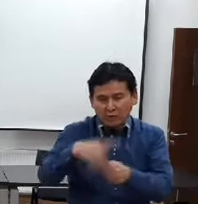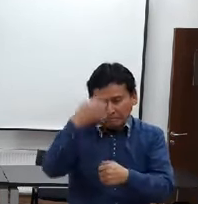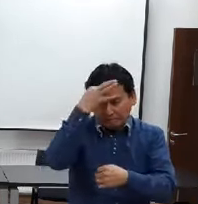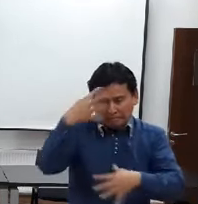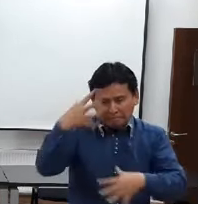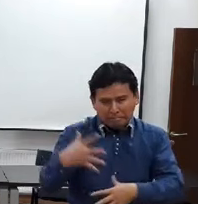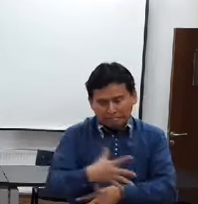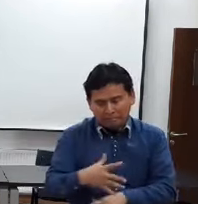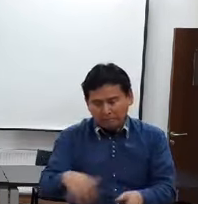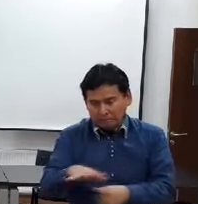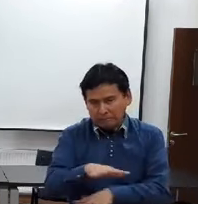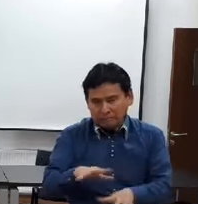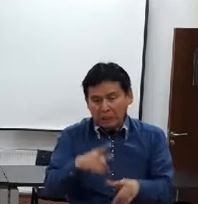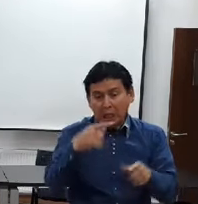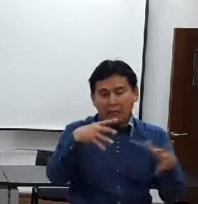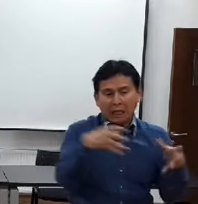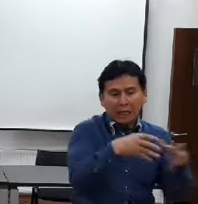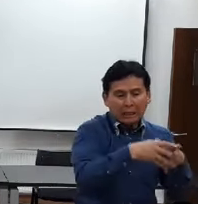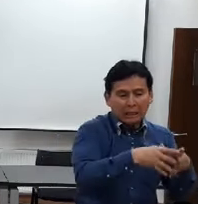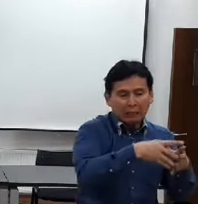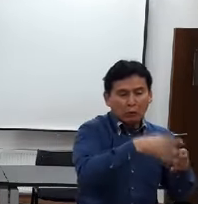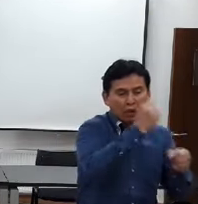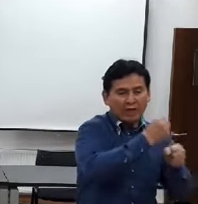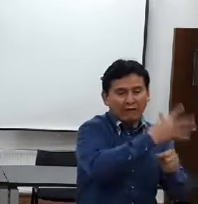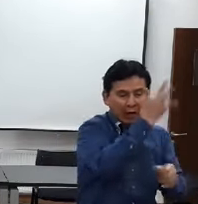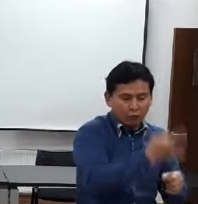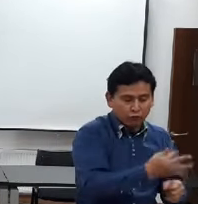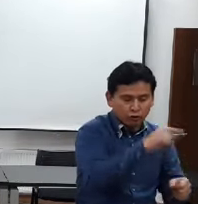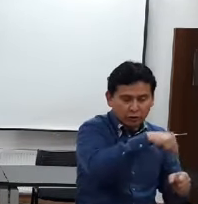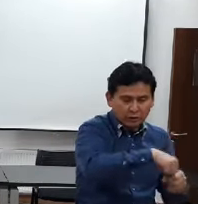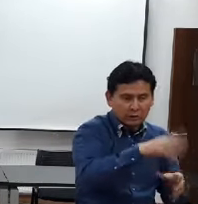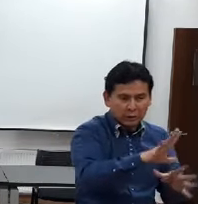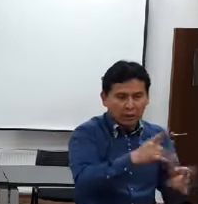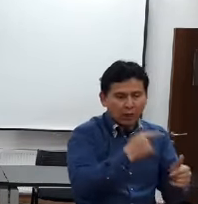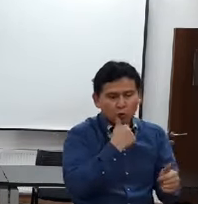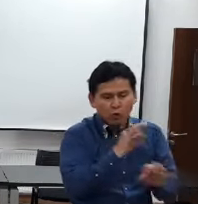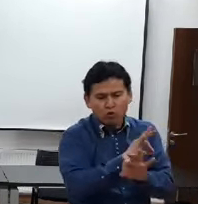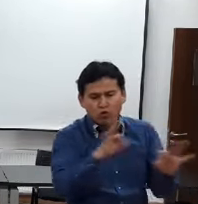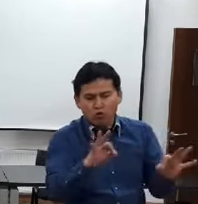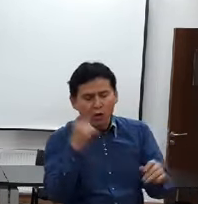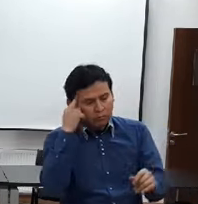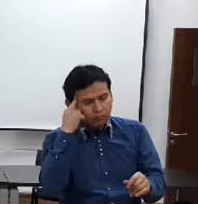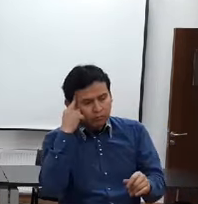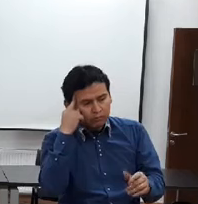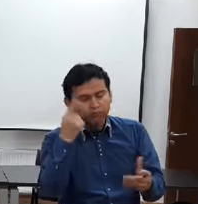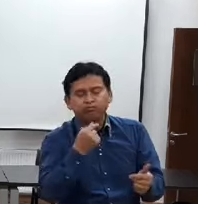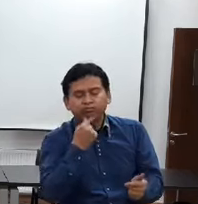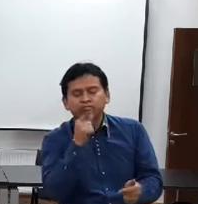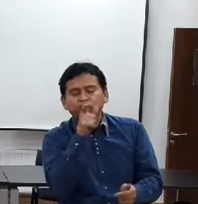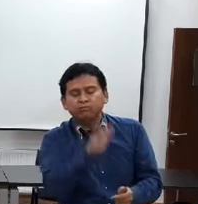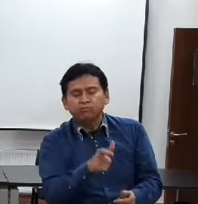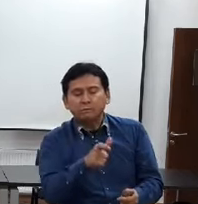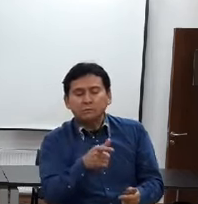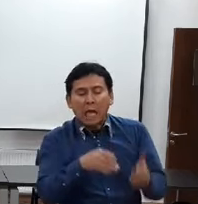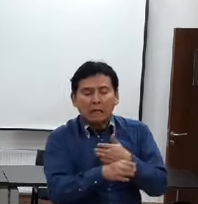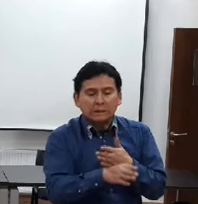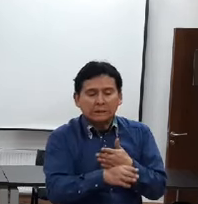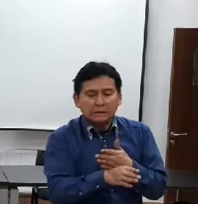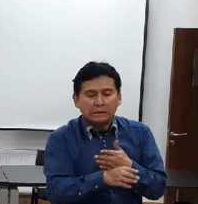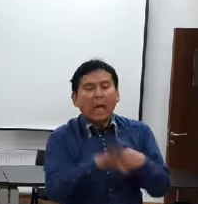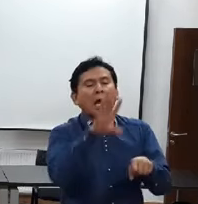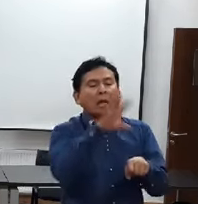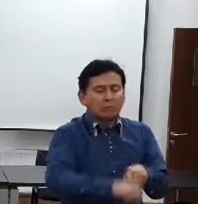El equipo hospitalario y el equipo del Servicio de Salud Aysén no dudan jamás, ni un segundo, en acceder